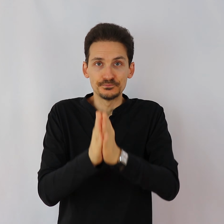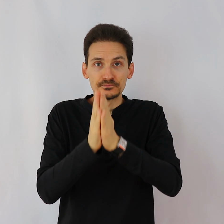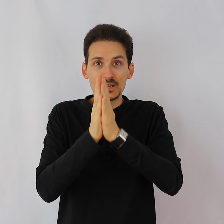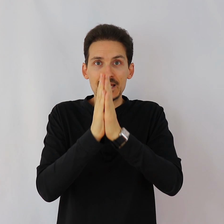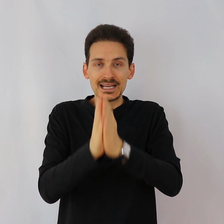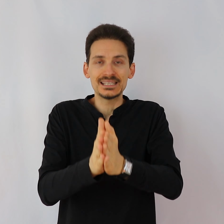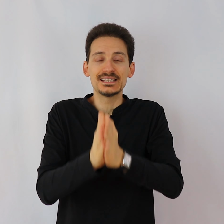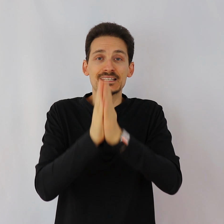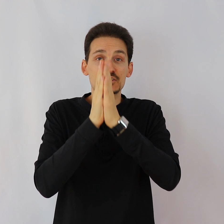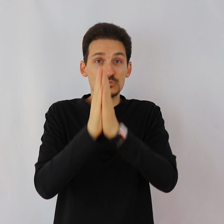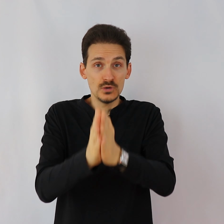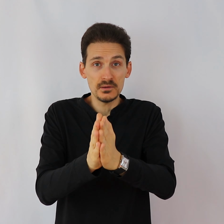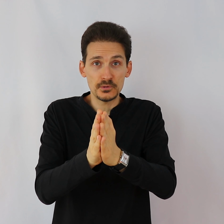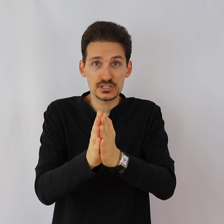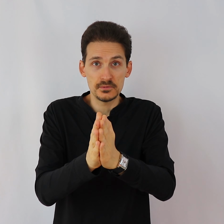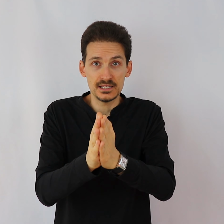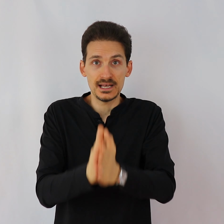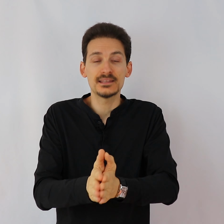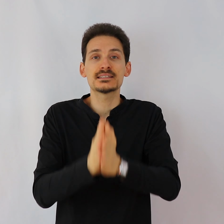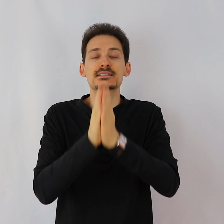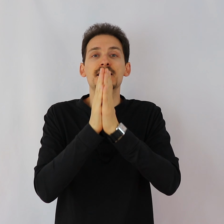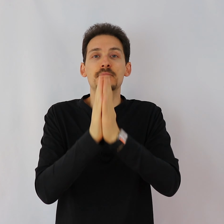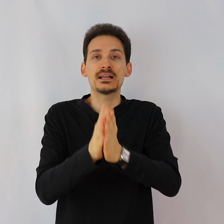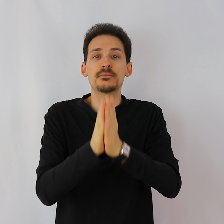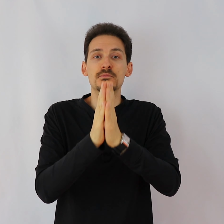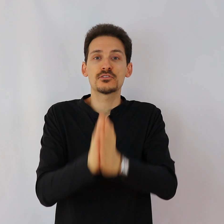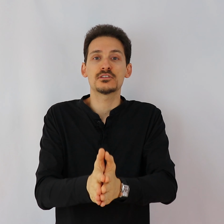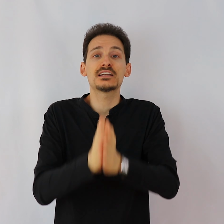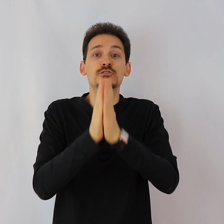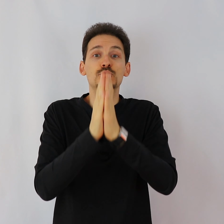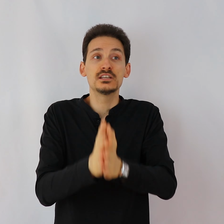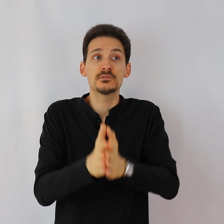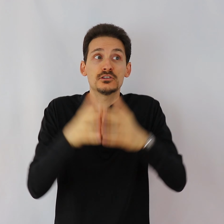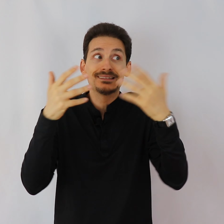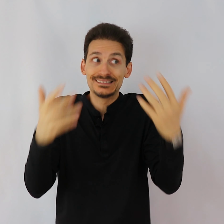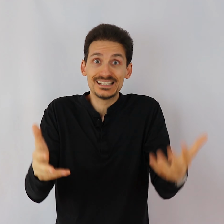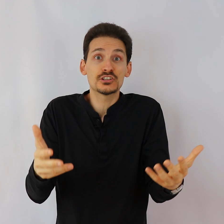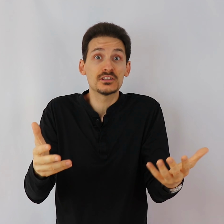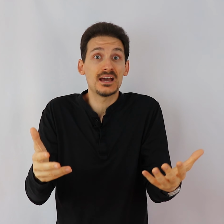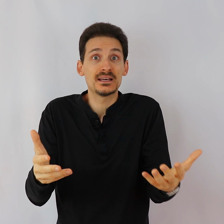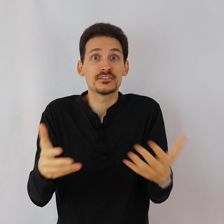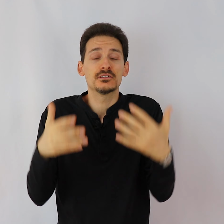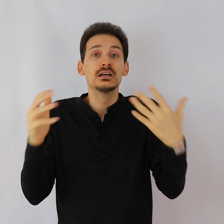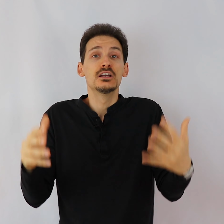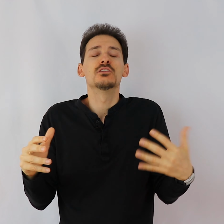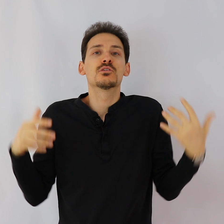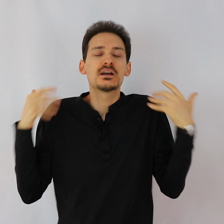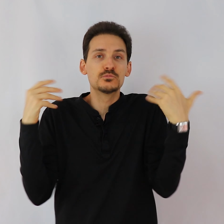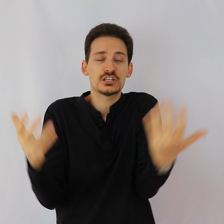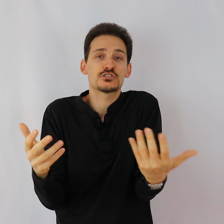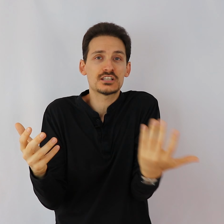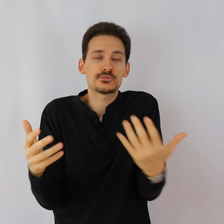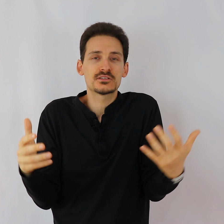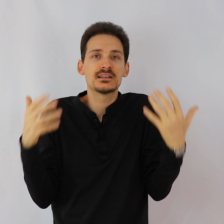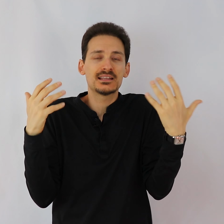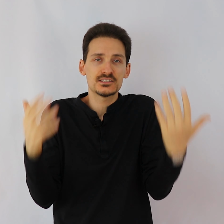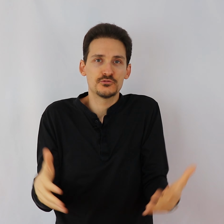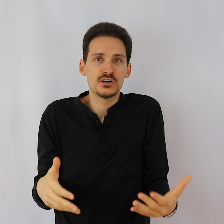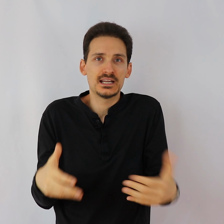aquí tienes nueve posibilidades para promocionar tu libro dentro de amazon luego hay muchas otras posibilidades fuera